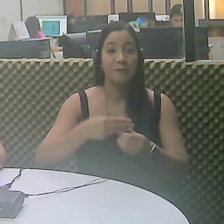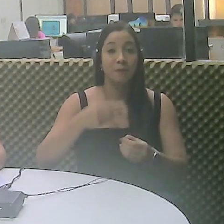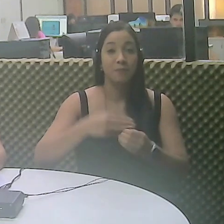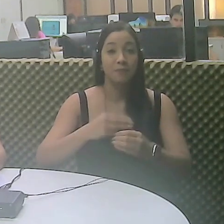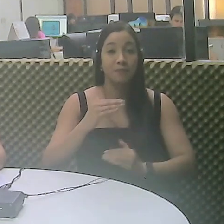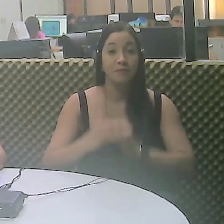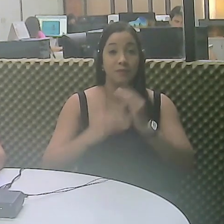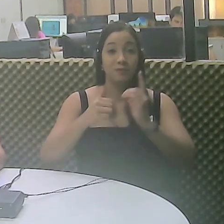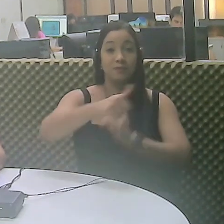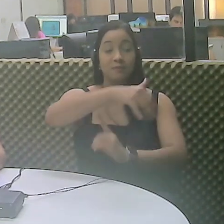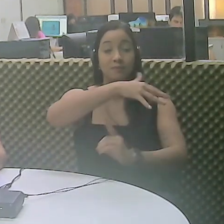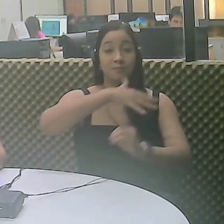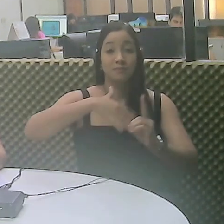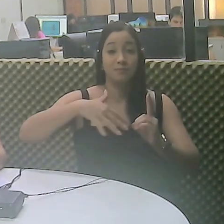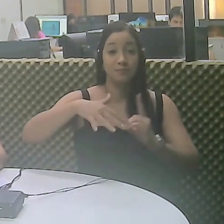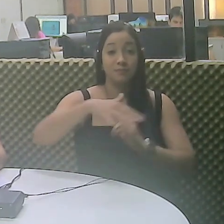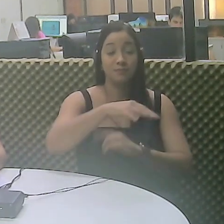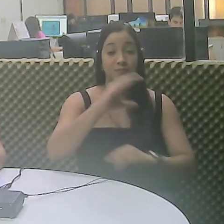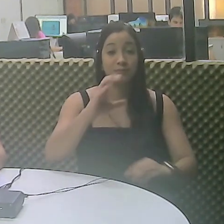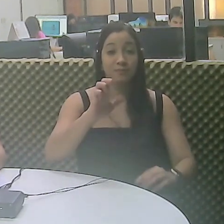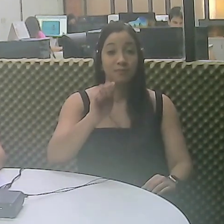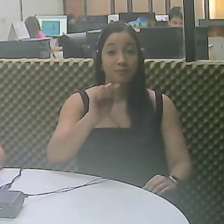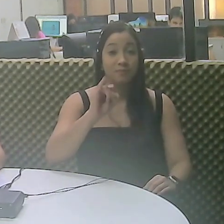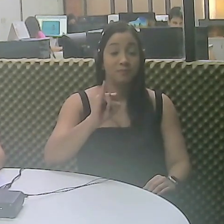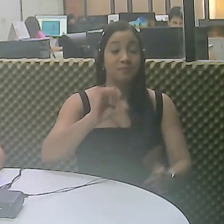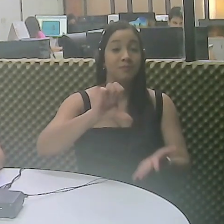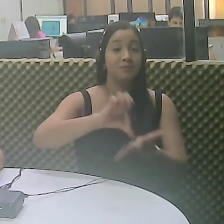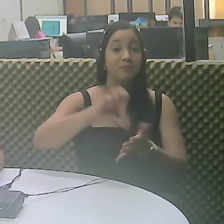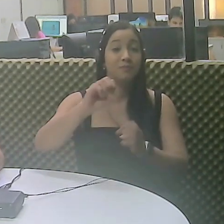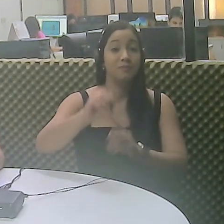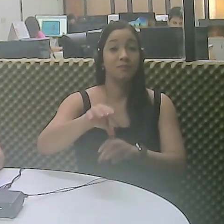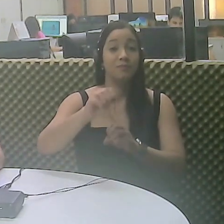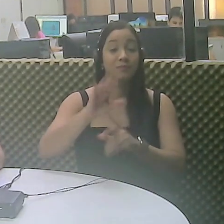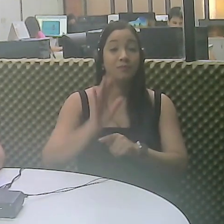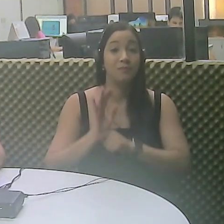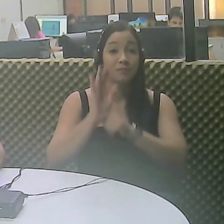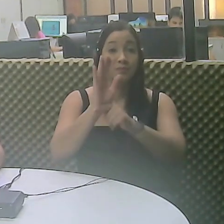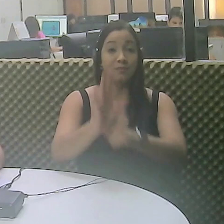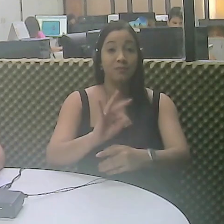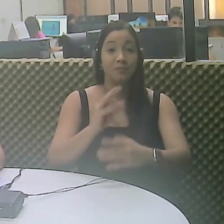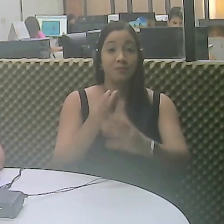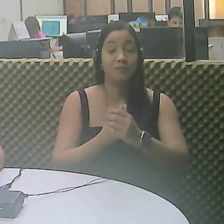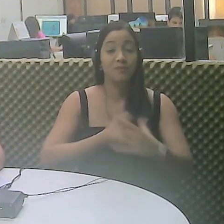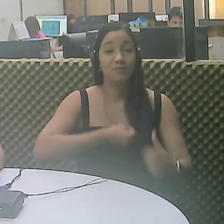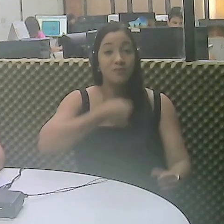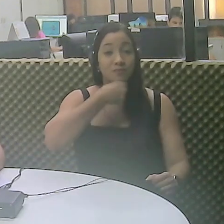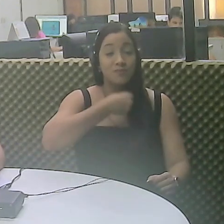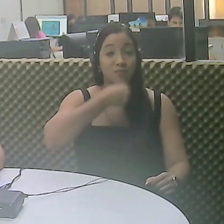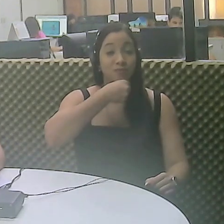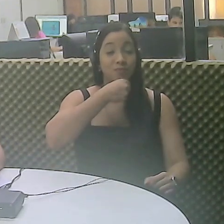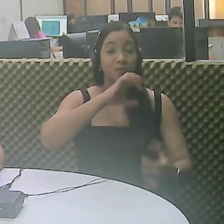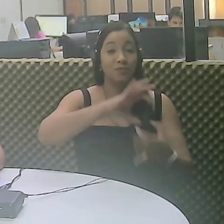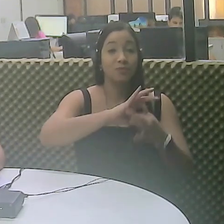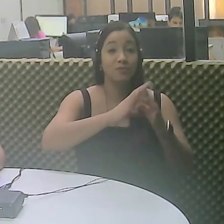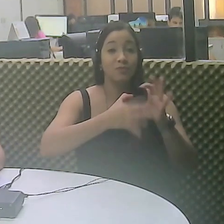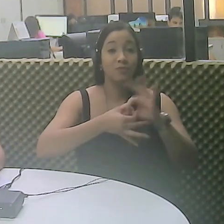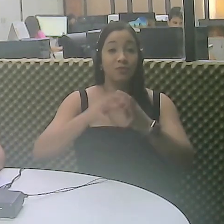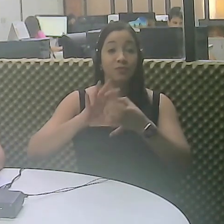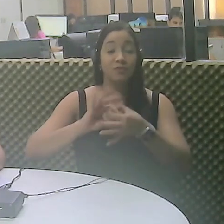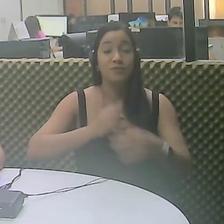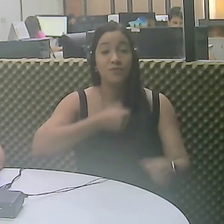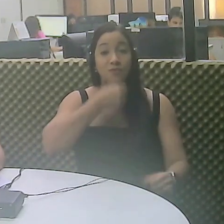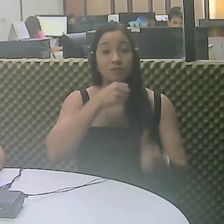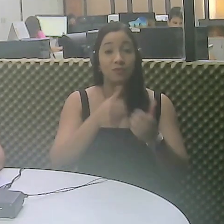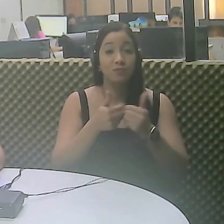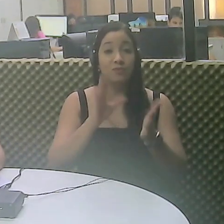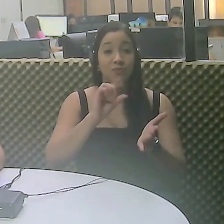de Desenvolvimento Social no SEAIS, Centros Educacionais de Assistência Integrada ao Idoso, a Olimpíada do Idoso está com